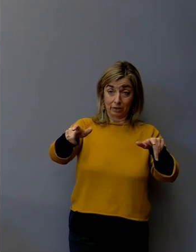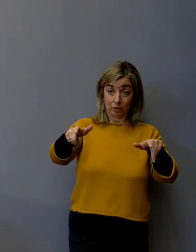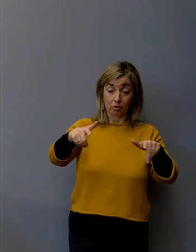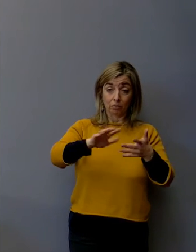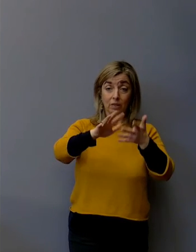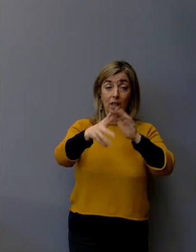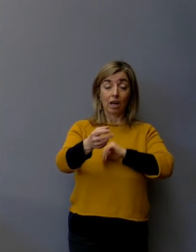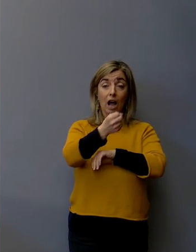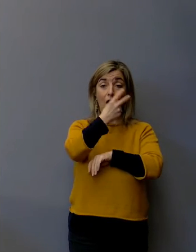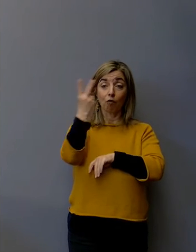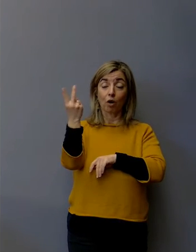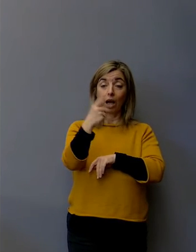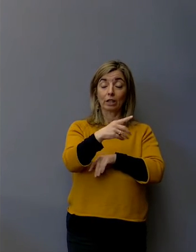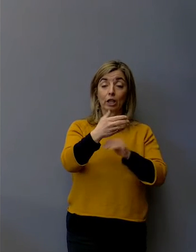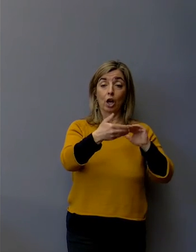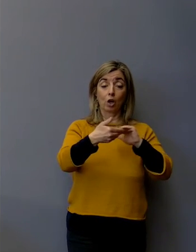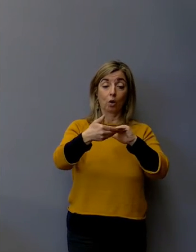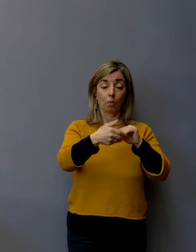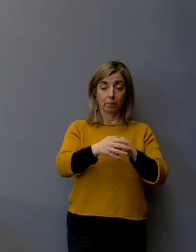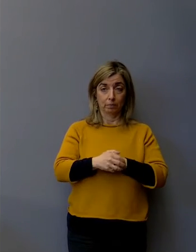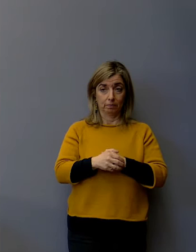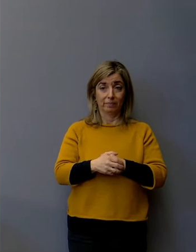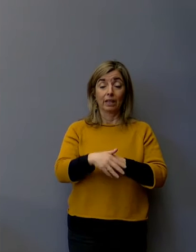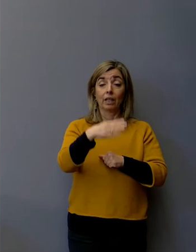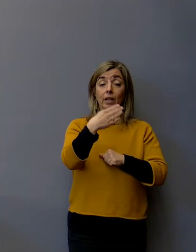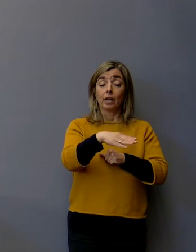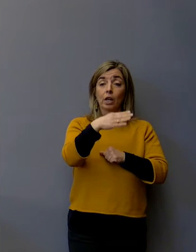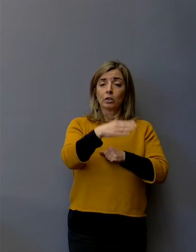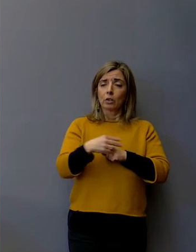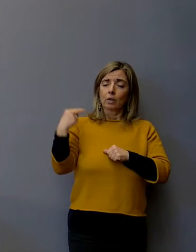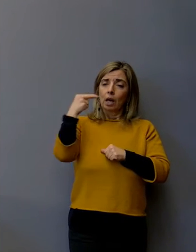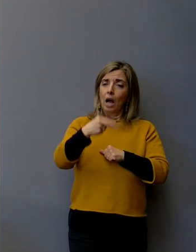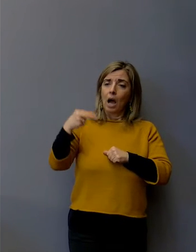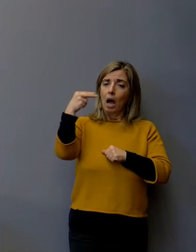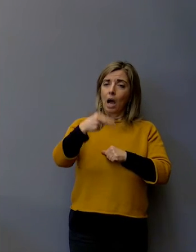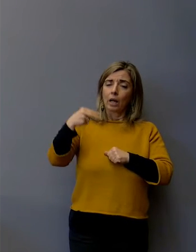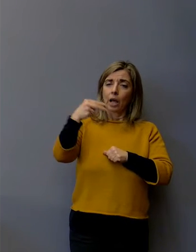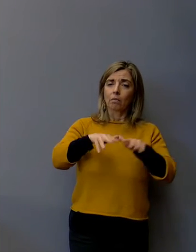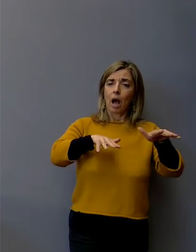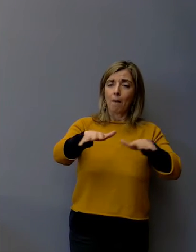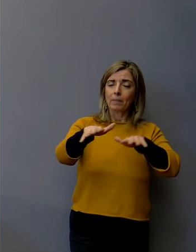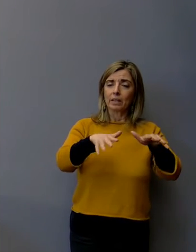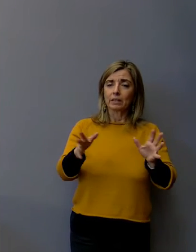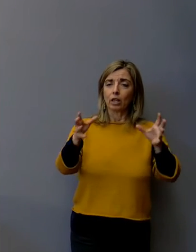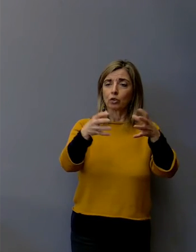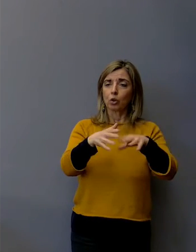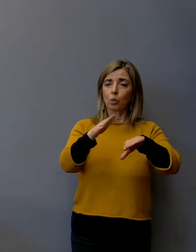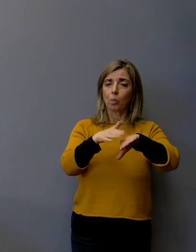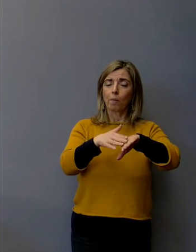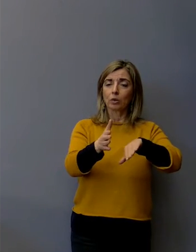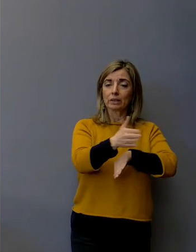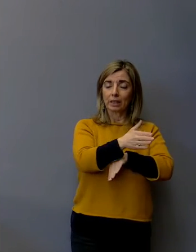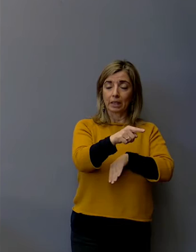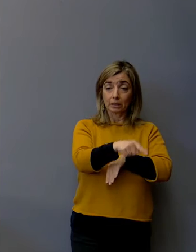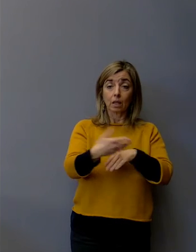illustrata da tale sistema è da decenni e decenni di amministrazioni di sinistra ha scelto un presente e un futuro diverso